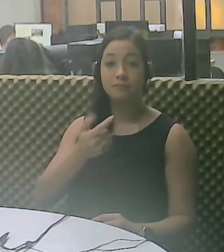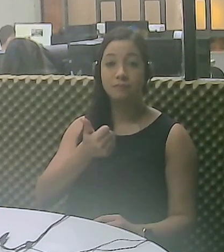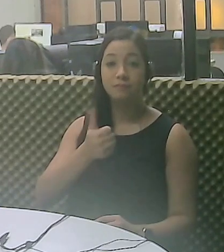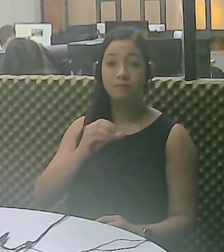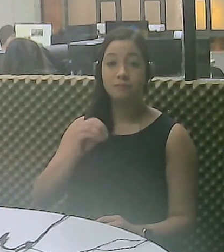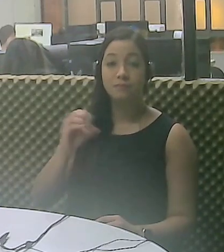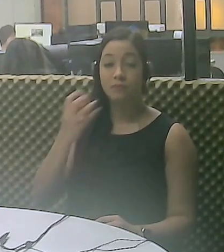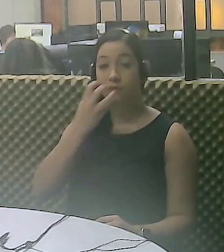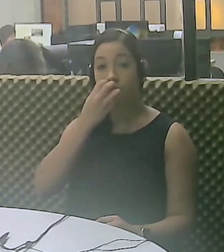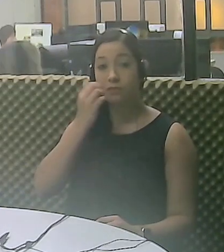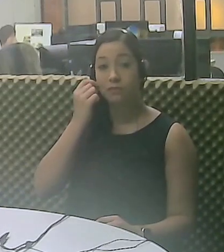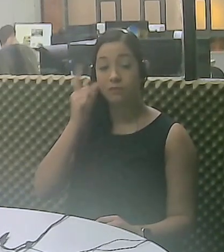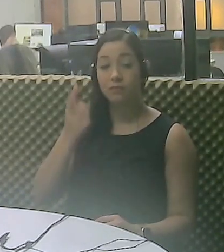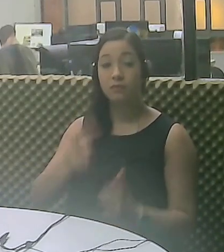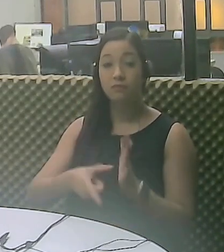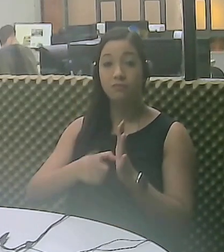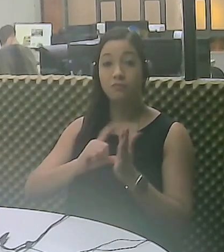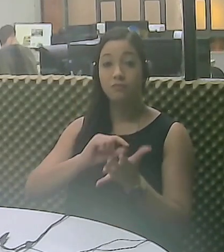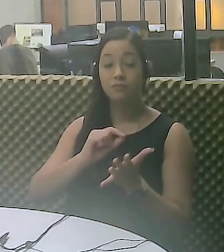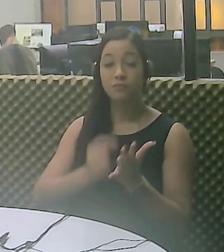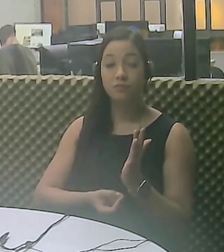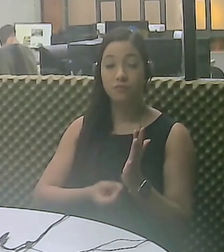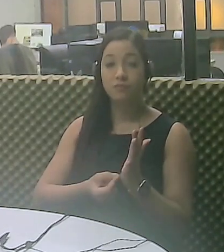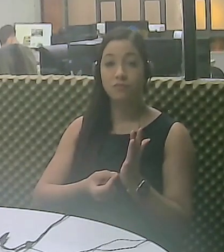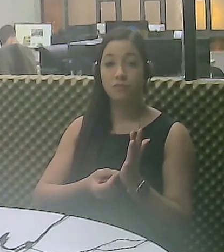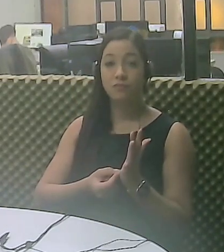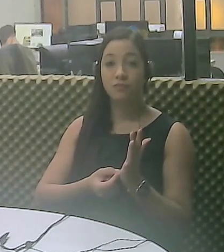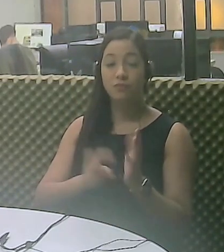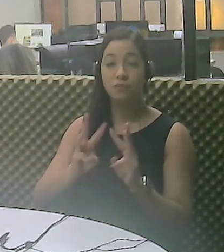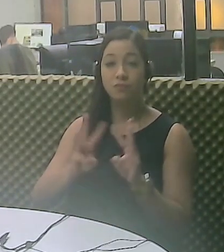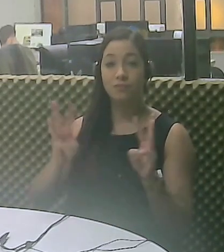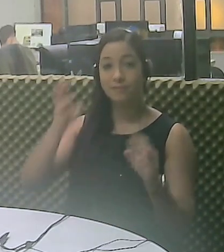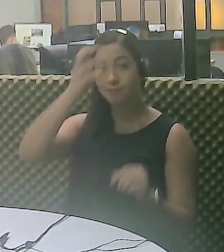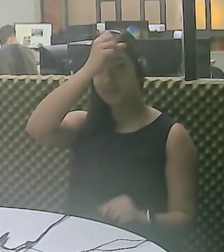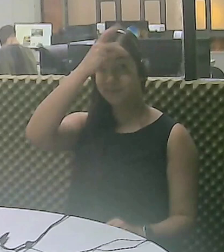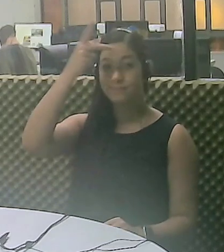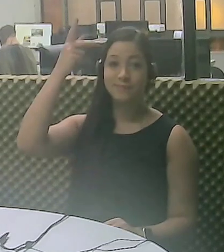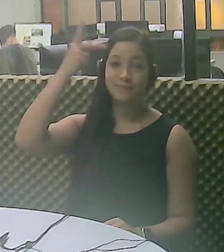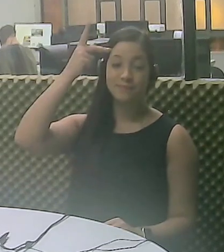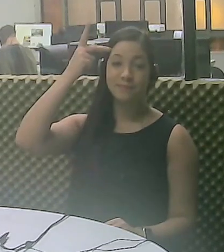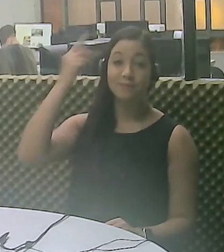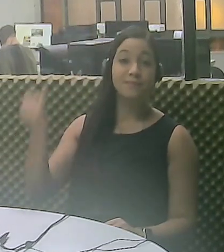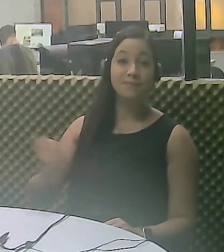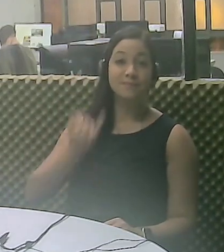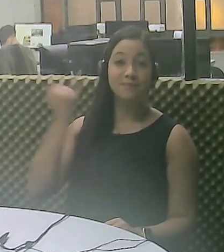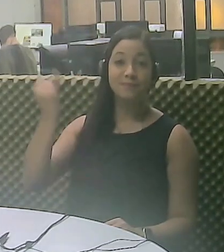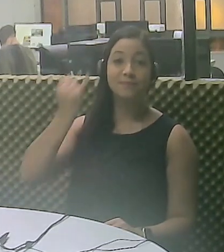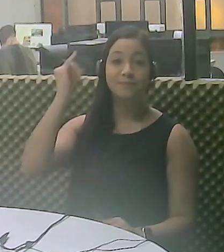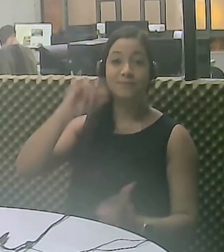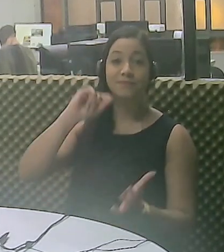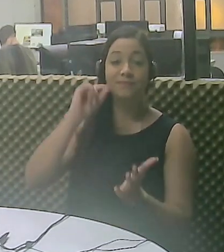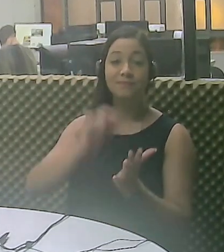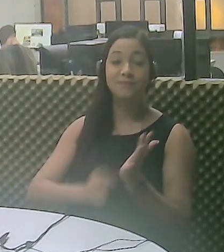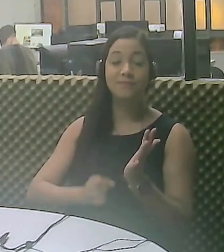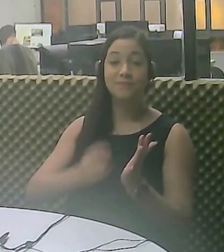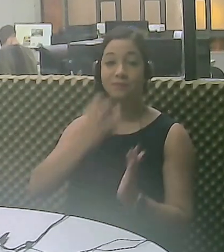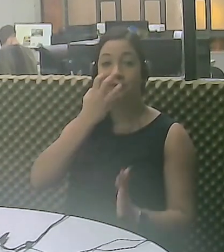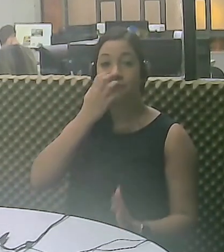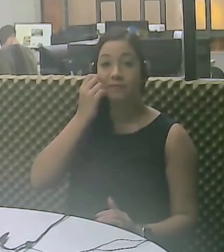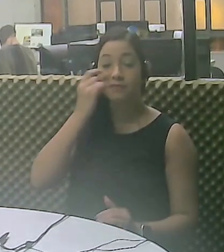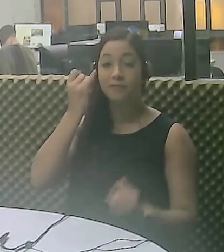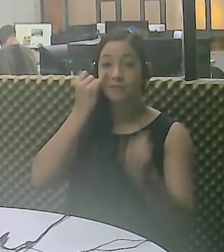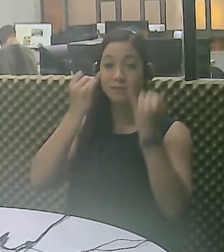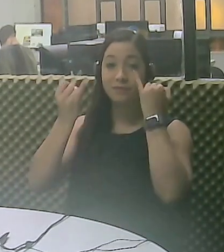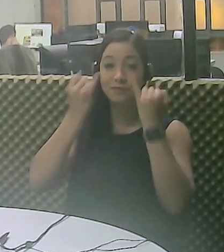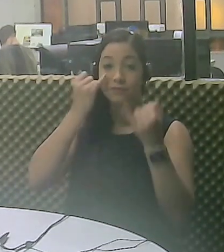animais que já tiveram cadastro realizado pelos tutores por meio do portal da Prefeitura. É importante manter o cadastro dos animais com